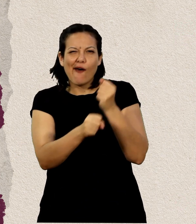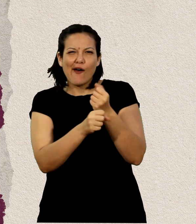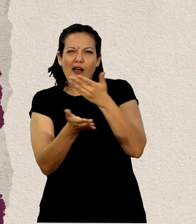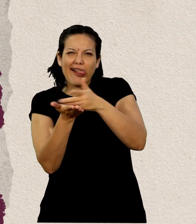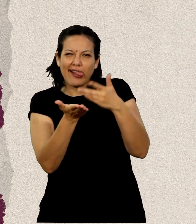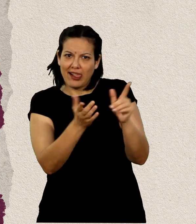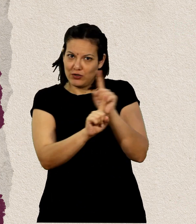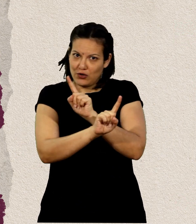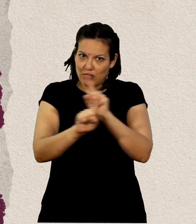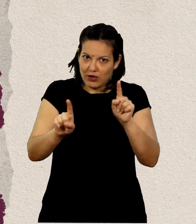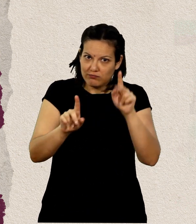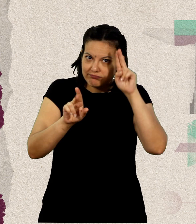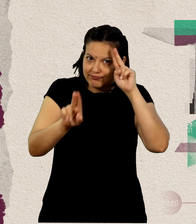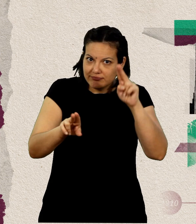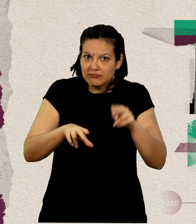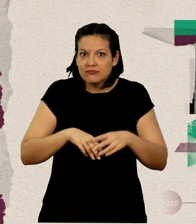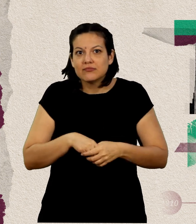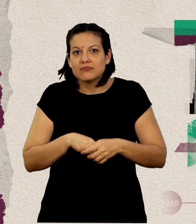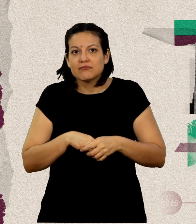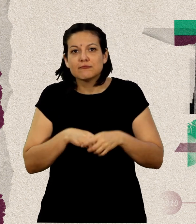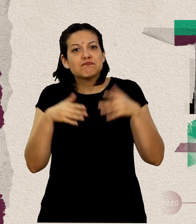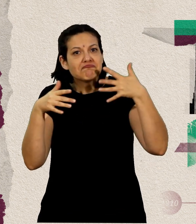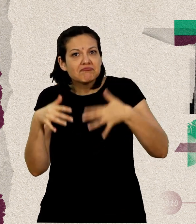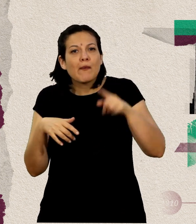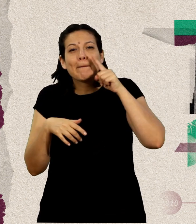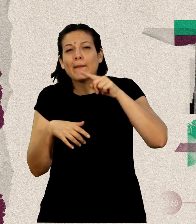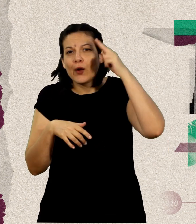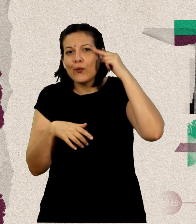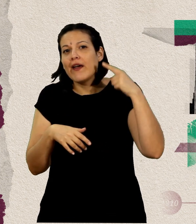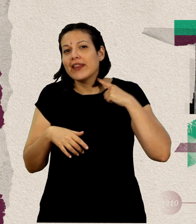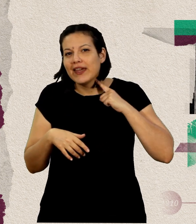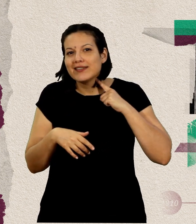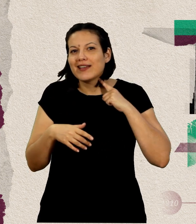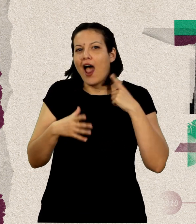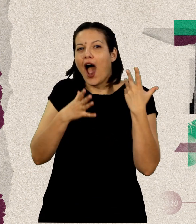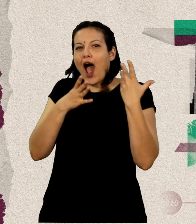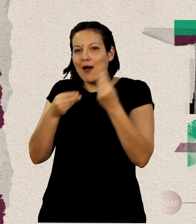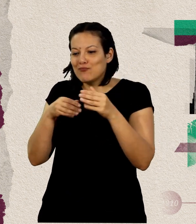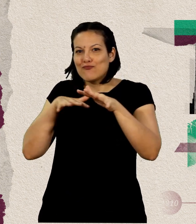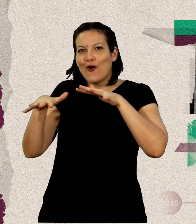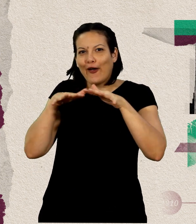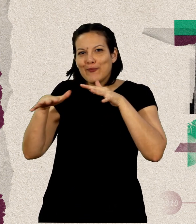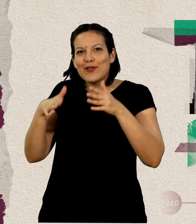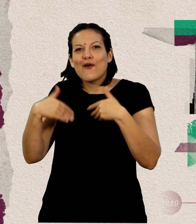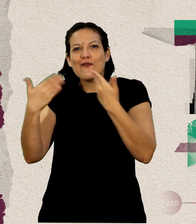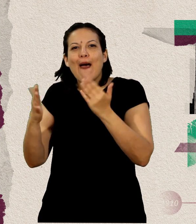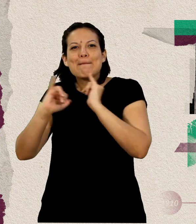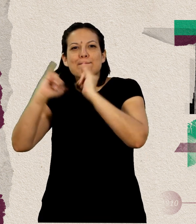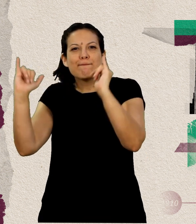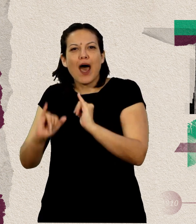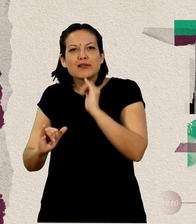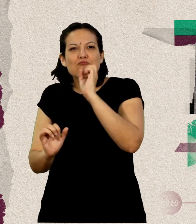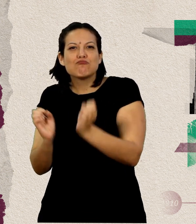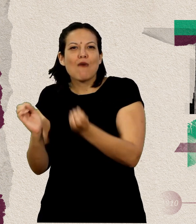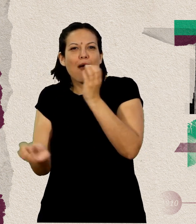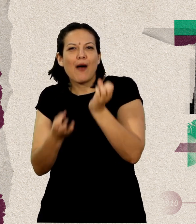laboral. En 1913, acompañando a los movimientos a favor de la paz que fueron